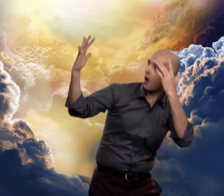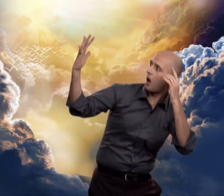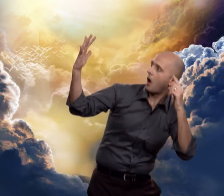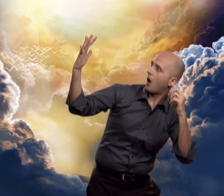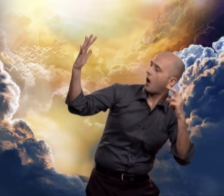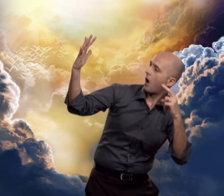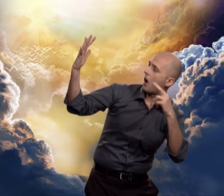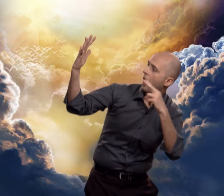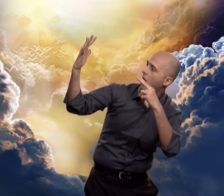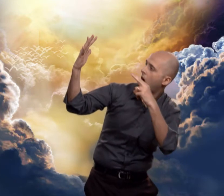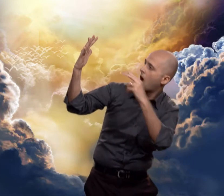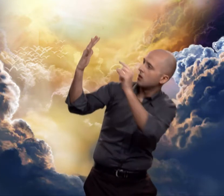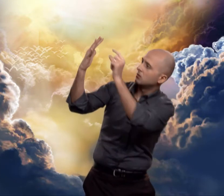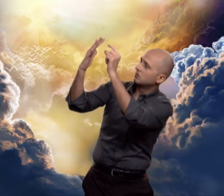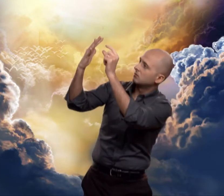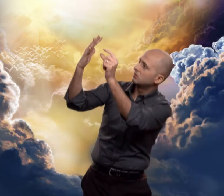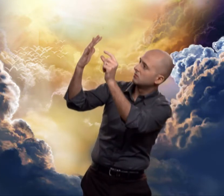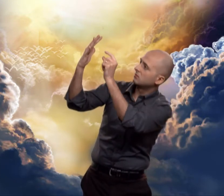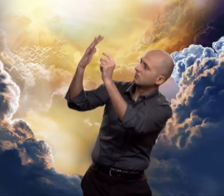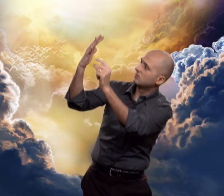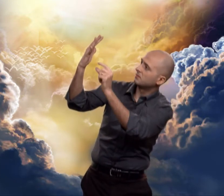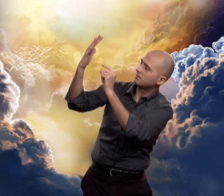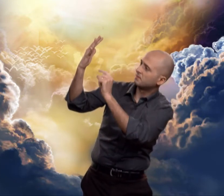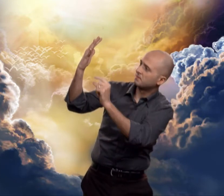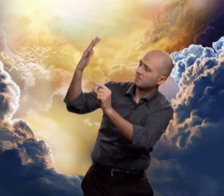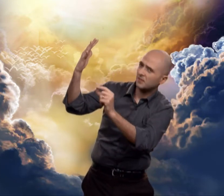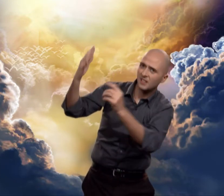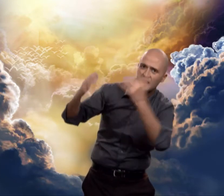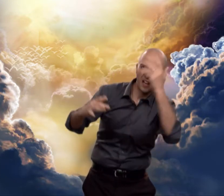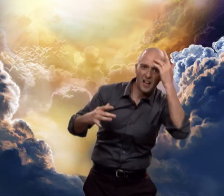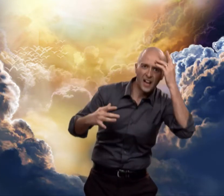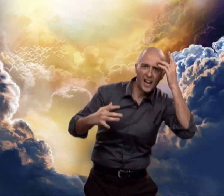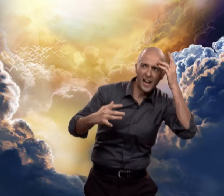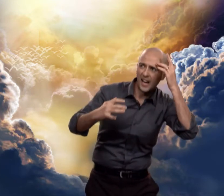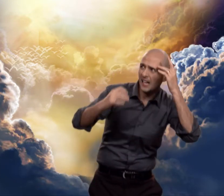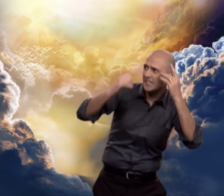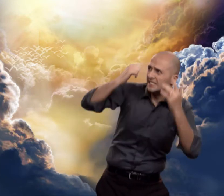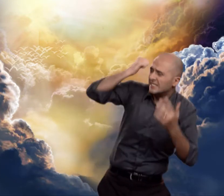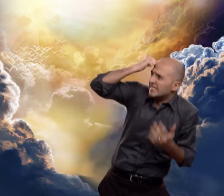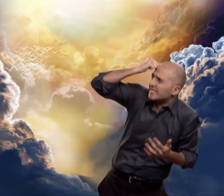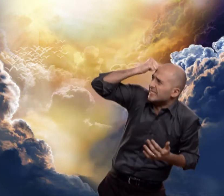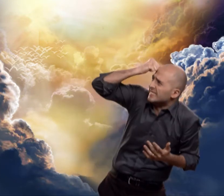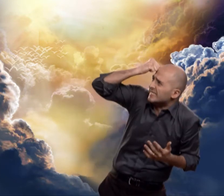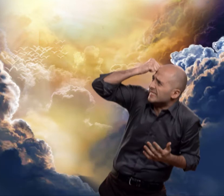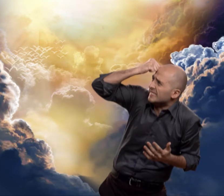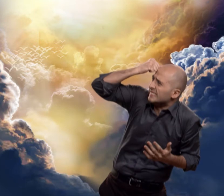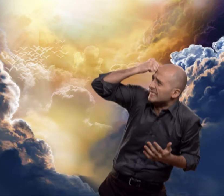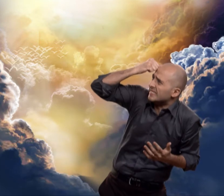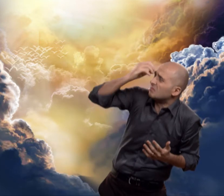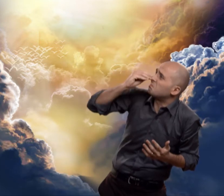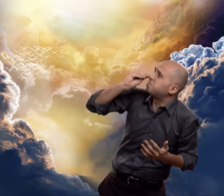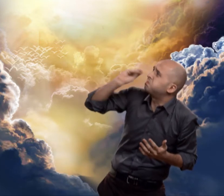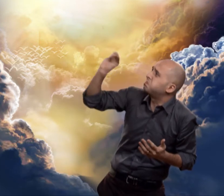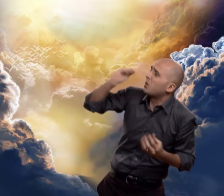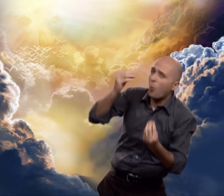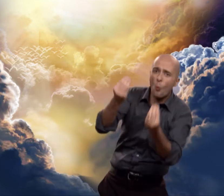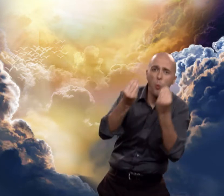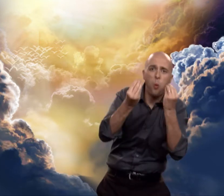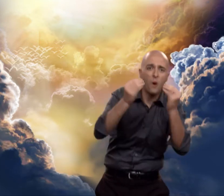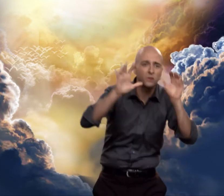nova compreensão da verdade e do dever. Tarde demais, veem que o sábado do 4º mandamento é o selo do